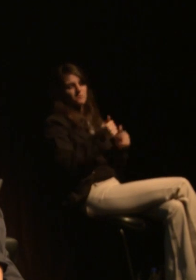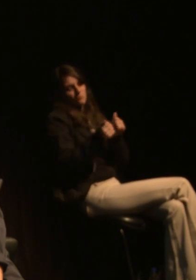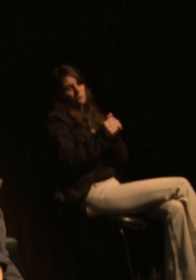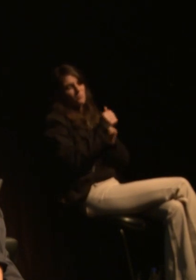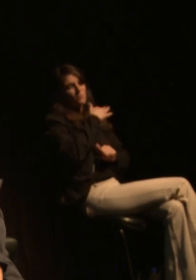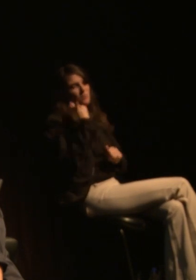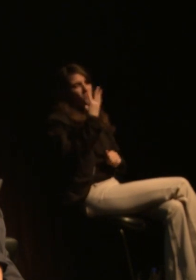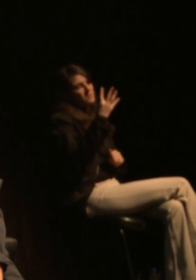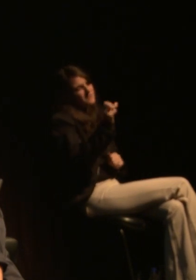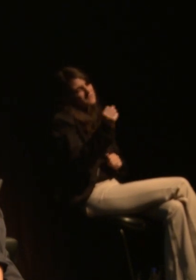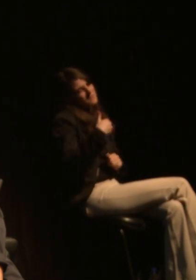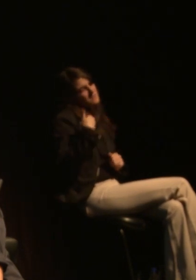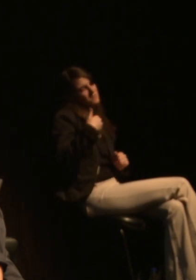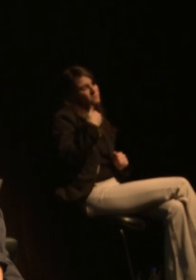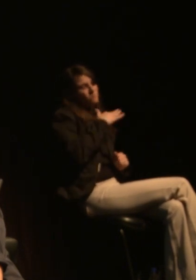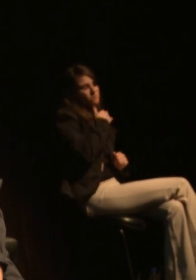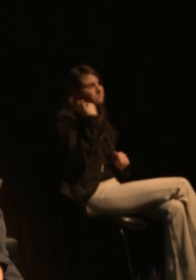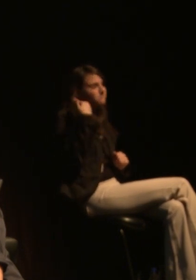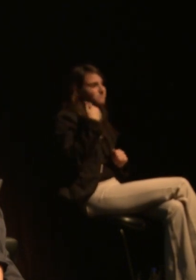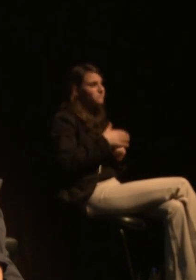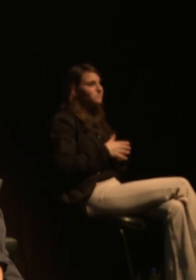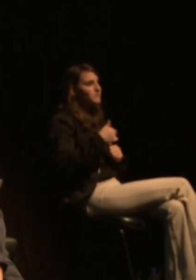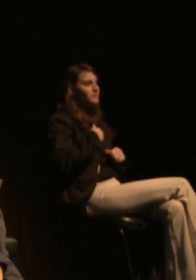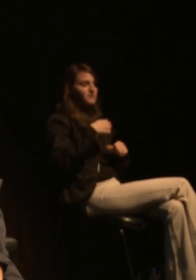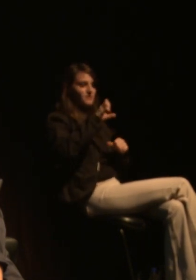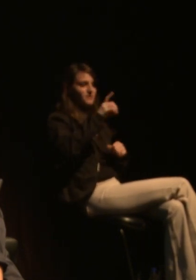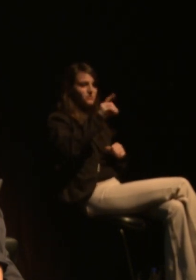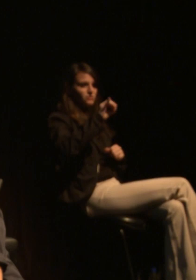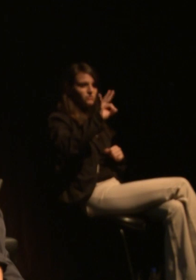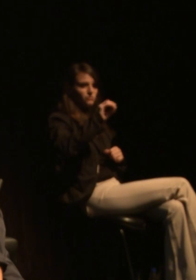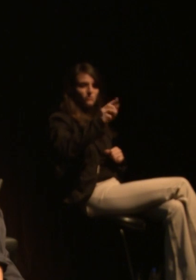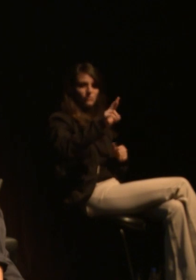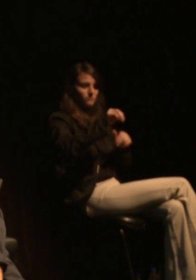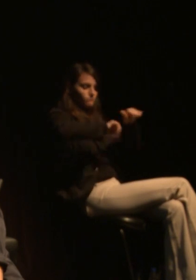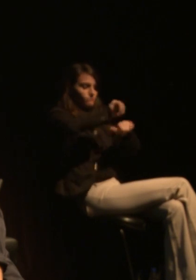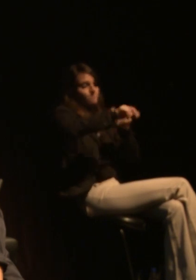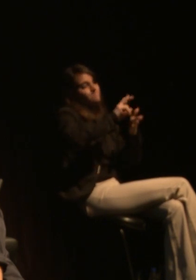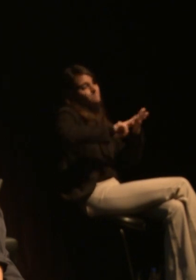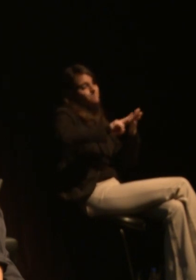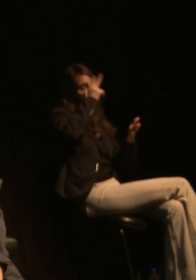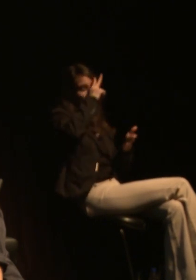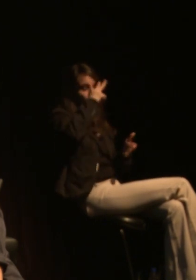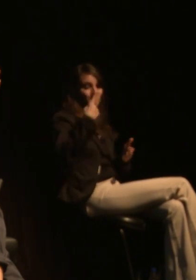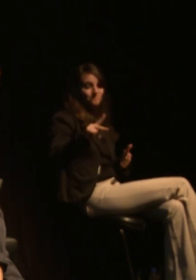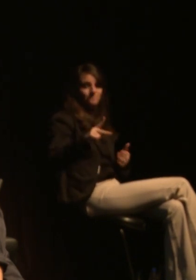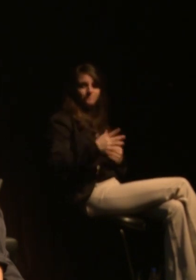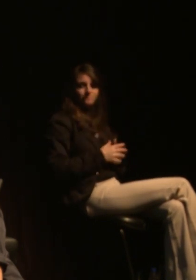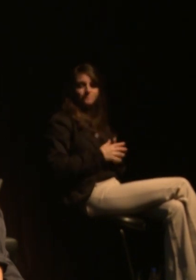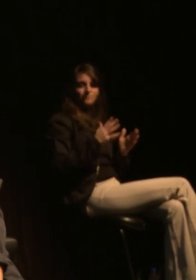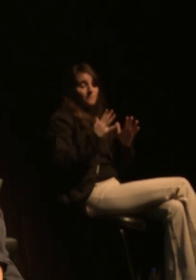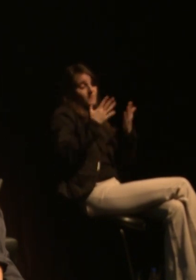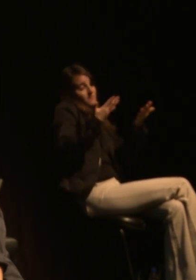cedo, aos 46 anos. E aí eu passei a ser editor da coluna dele, que vinha do Rio para cá. Então era